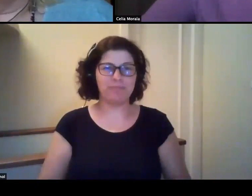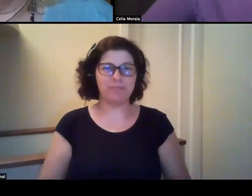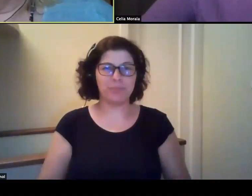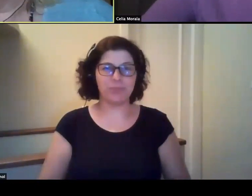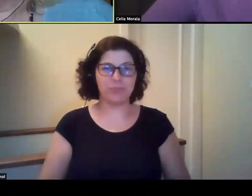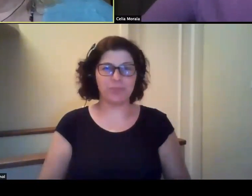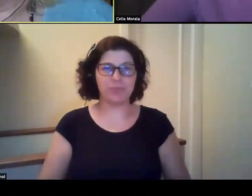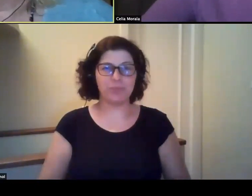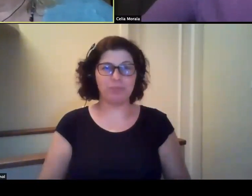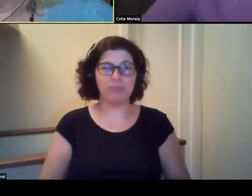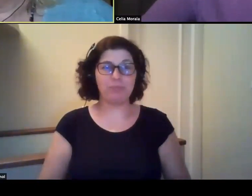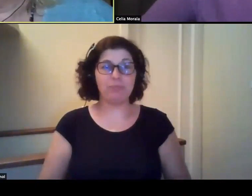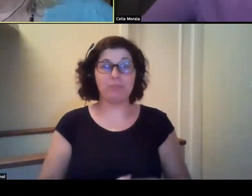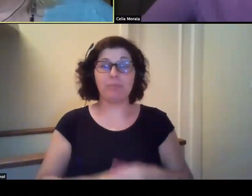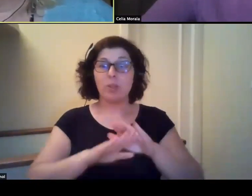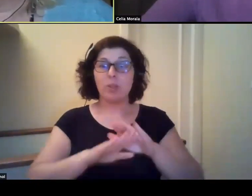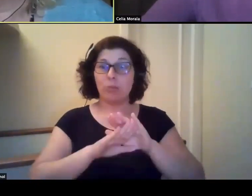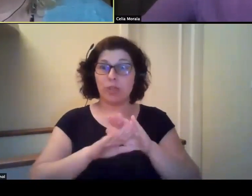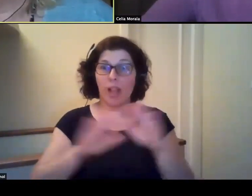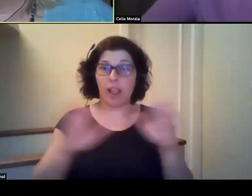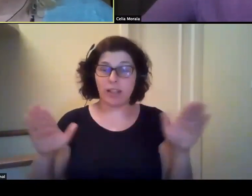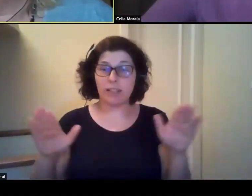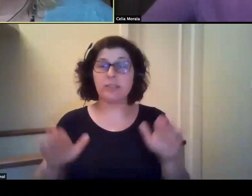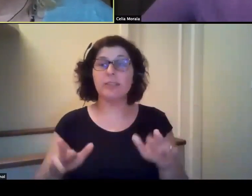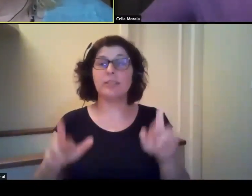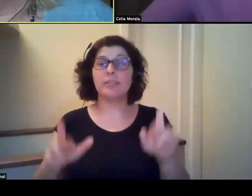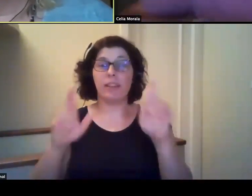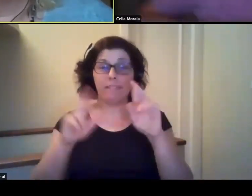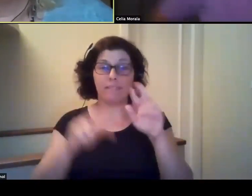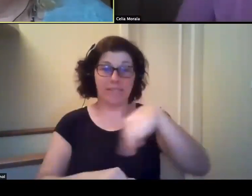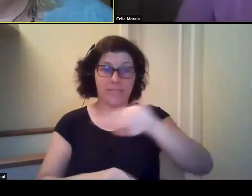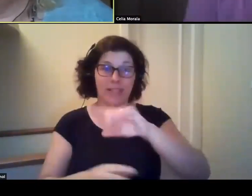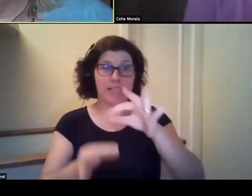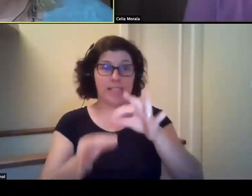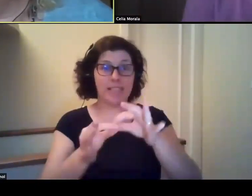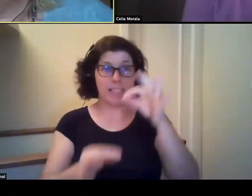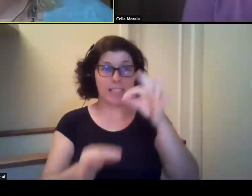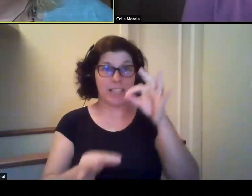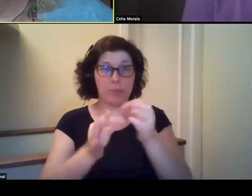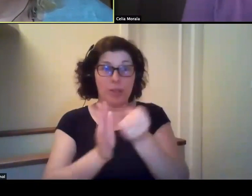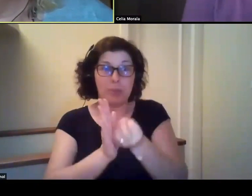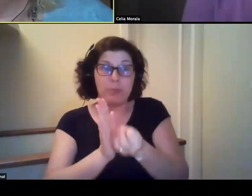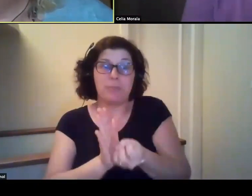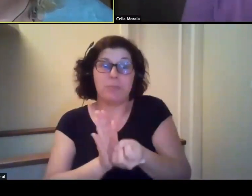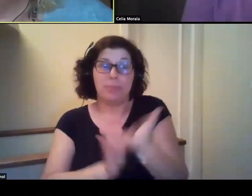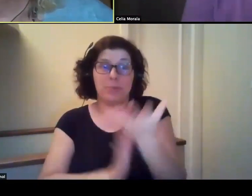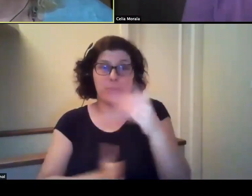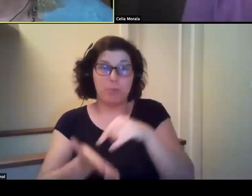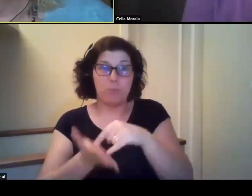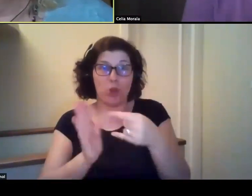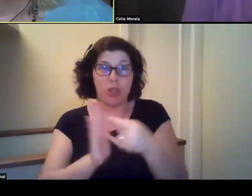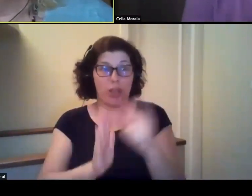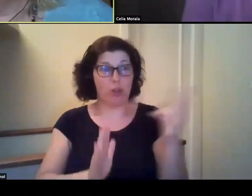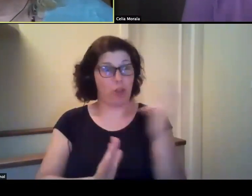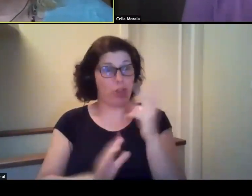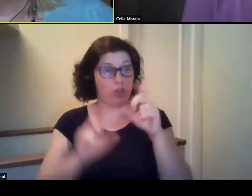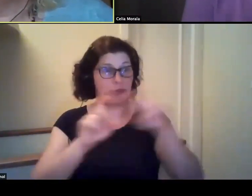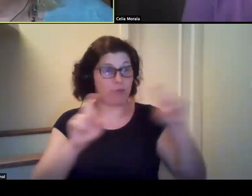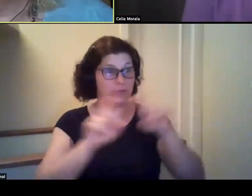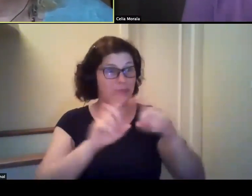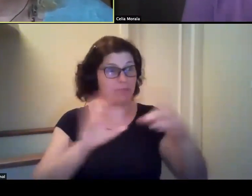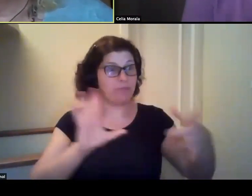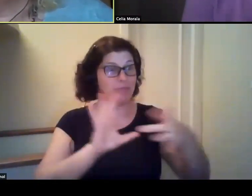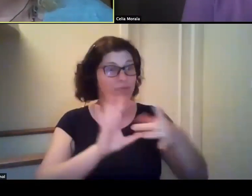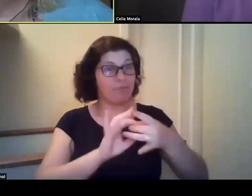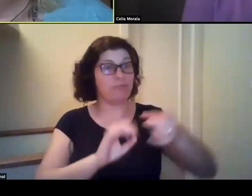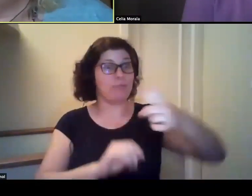Pues nada, esperamos que cuando en septiembre lancemos este proyecto en alianza con FEDER, todas vosotras y